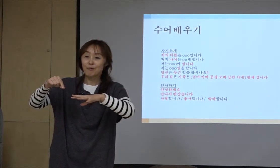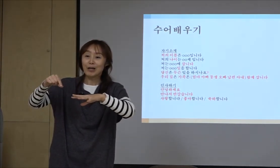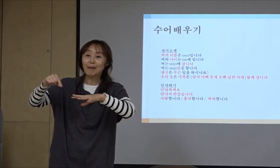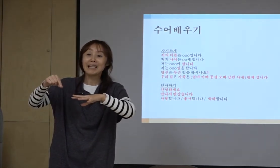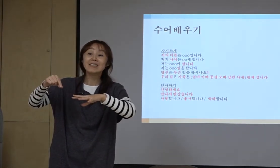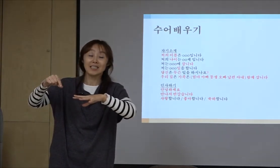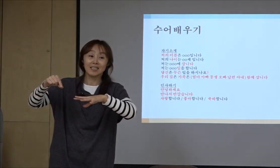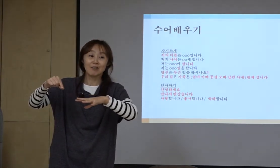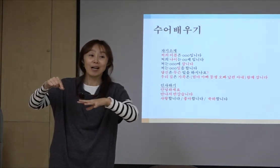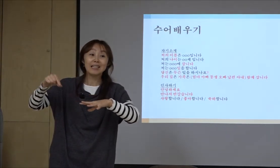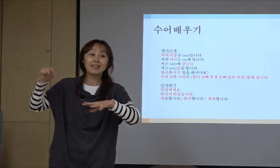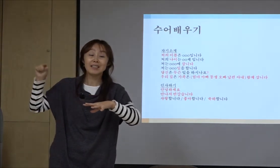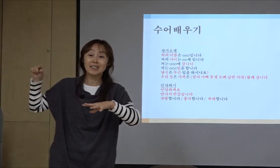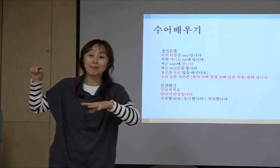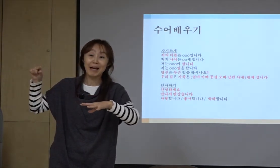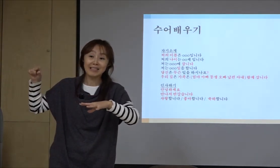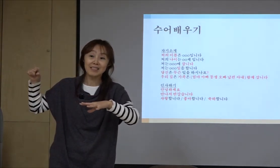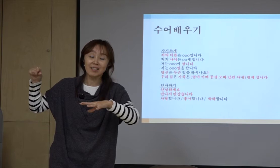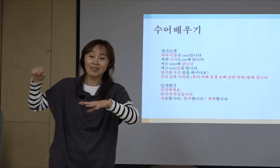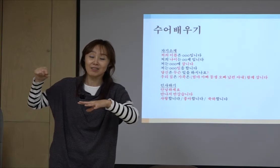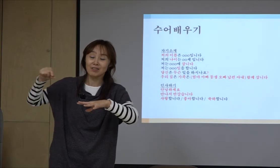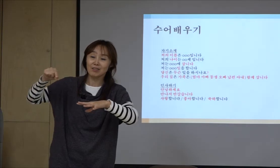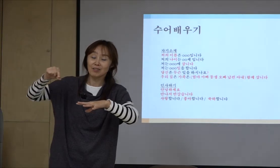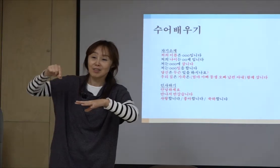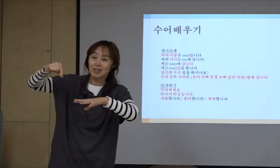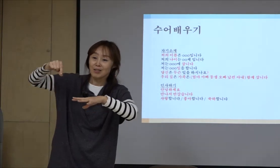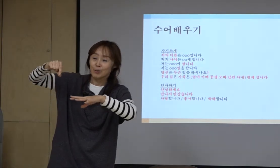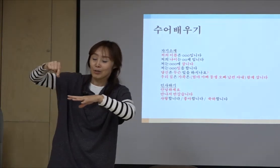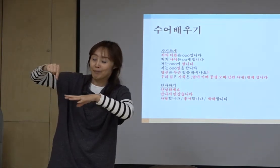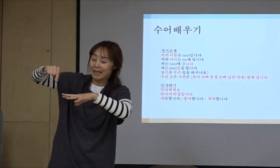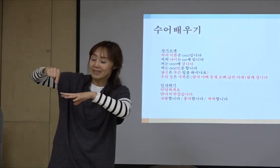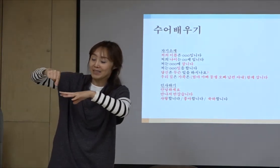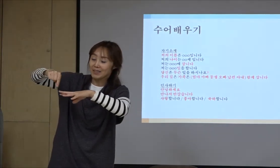왕 반지. 왕의 상징은 반지예요. 그래서 이렇게